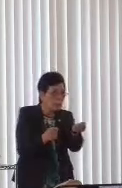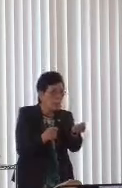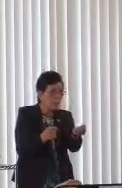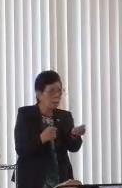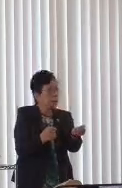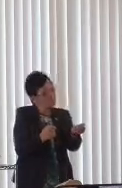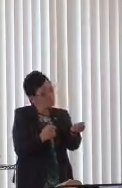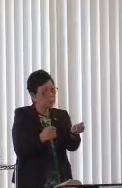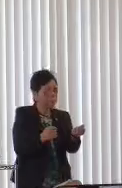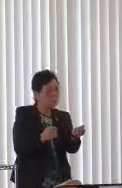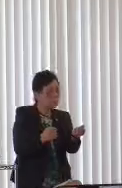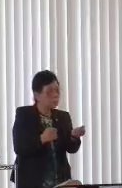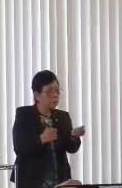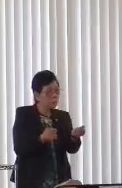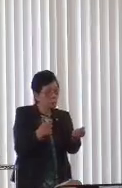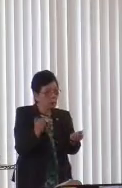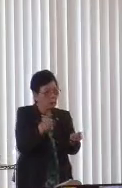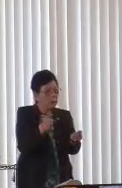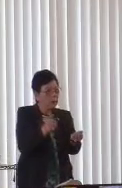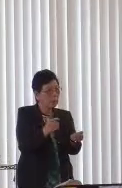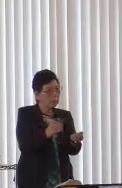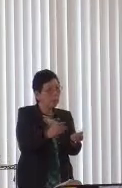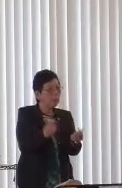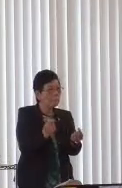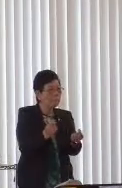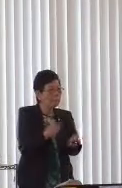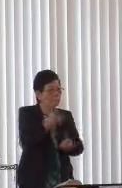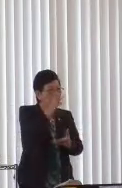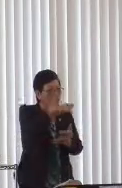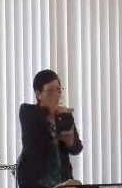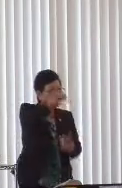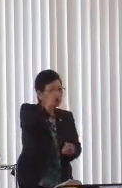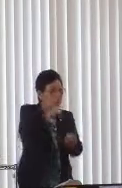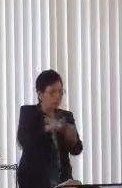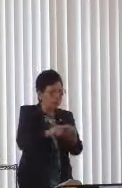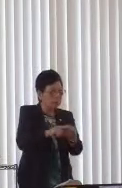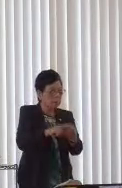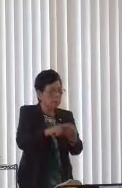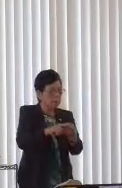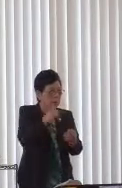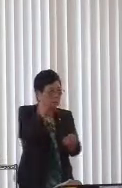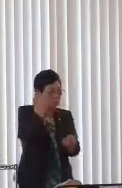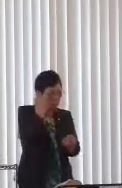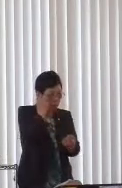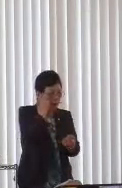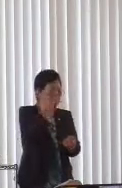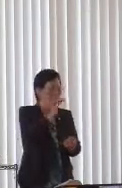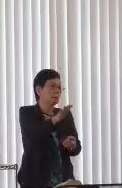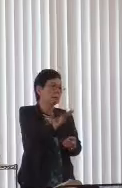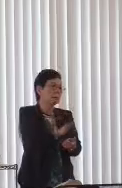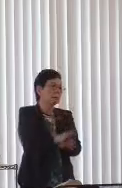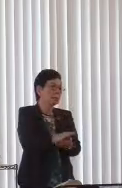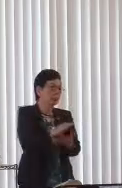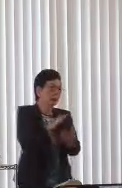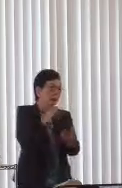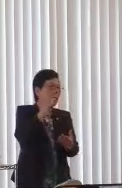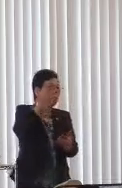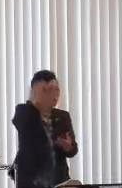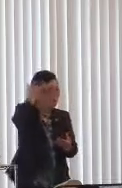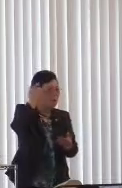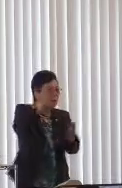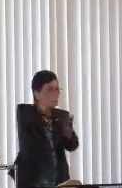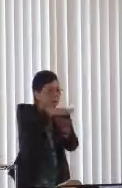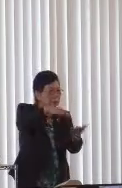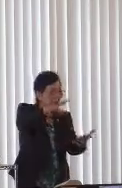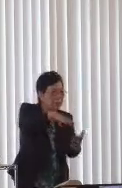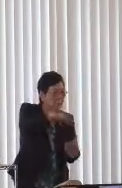れは、霊的なことを暗示しているわけですから、じゃあ油を予備の油